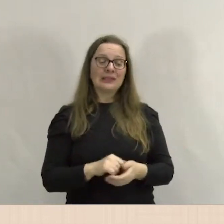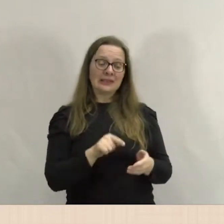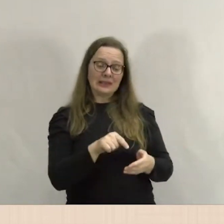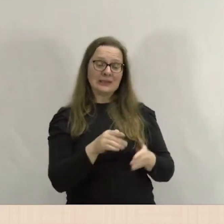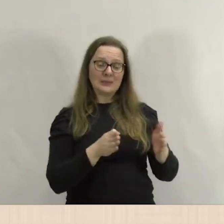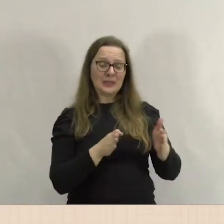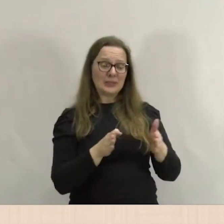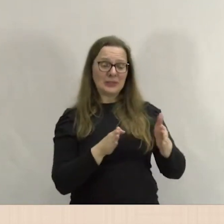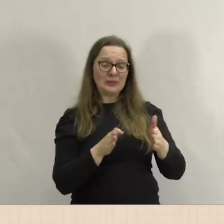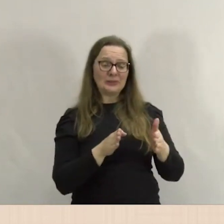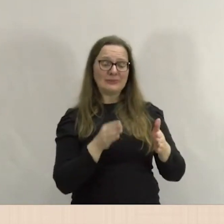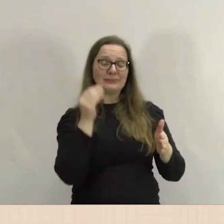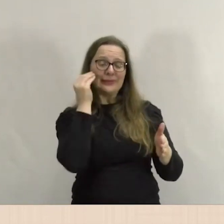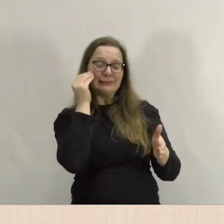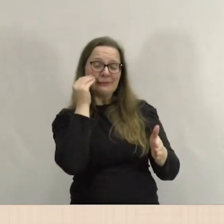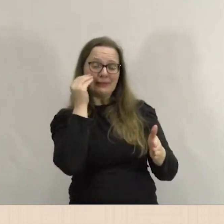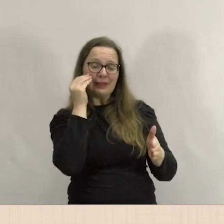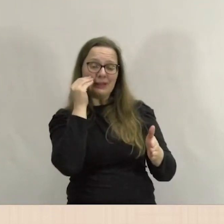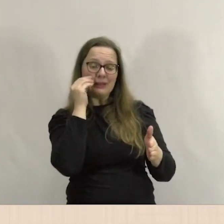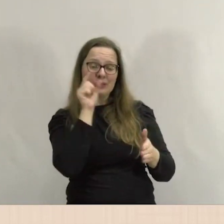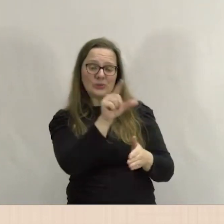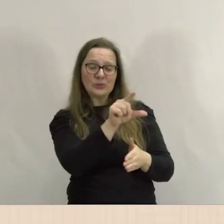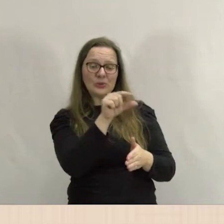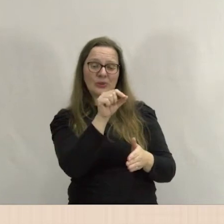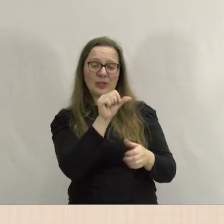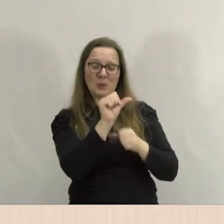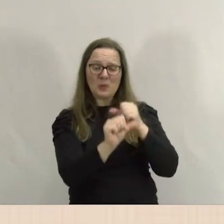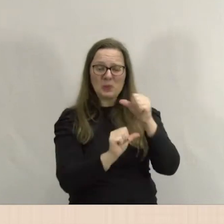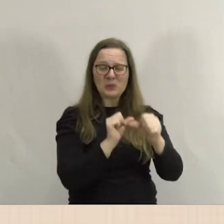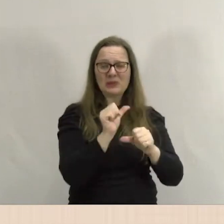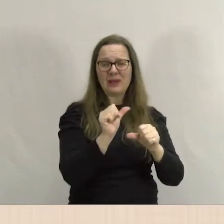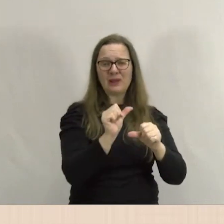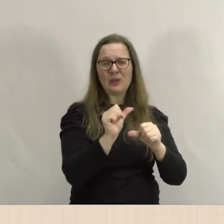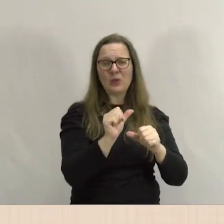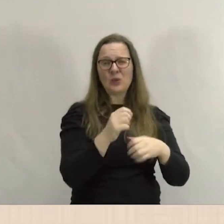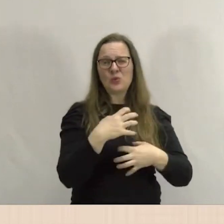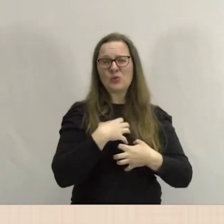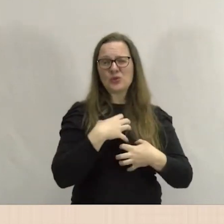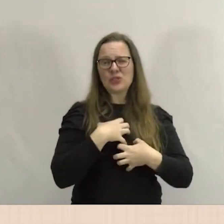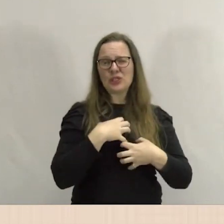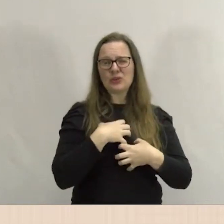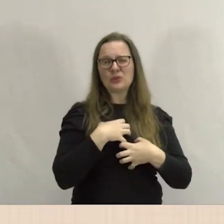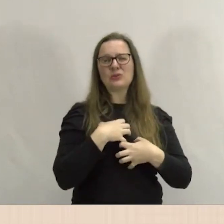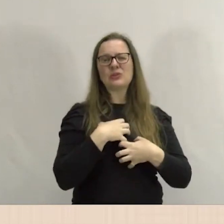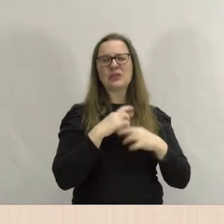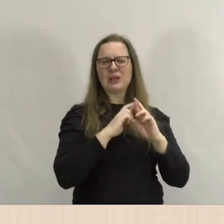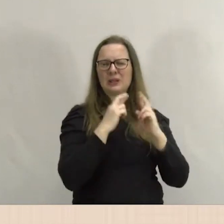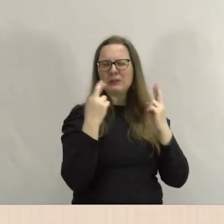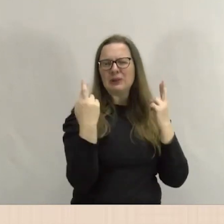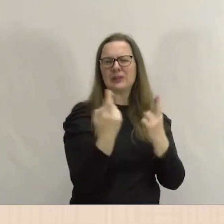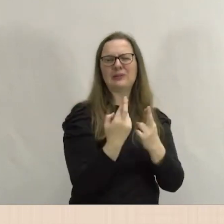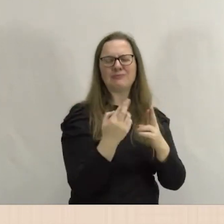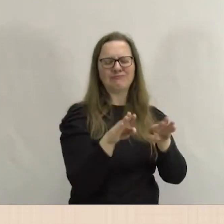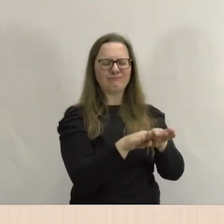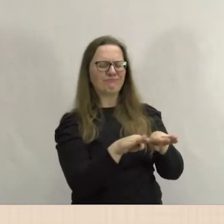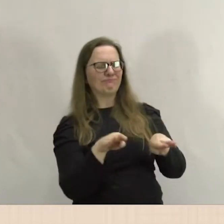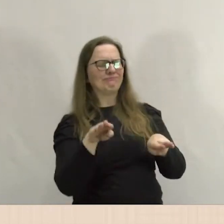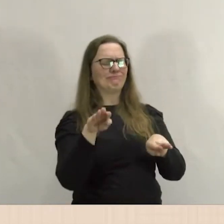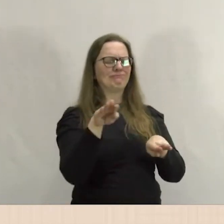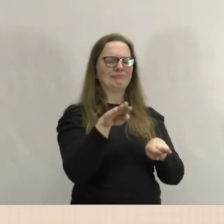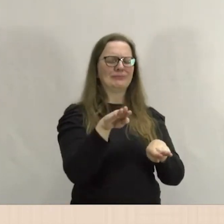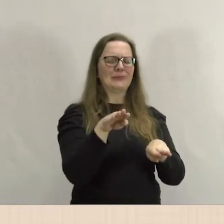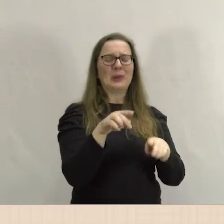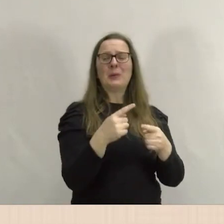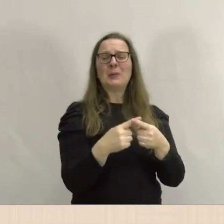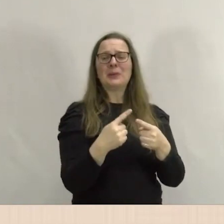o bispo então foi colocado acima dos presbíteros. Irmão, essa é uma maneira que o arranjo que o homem fez. Toda vez que o